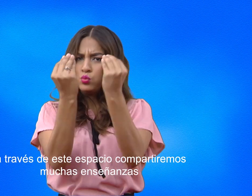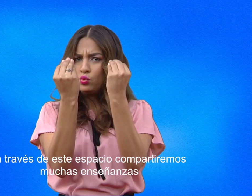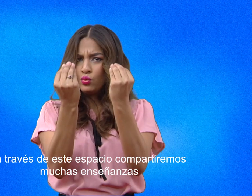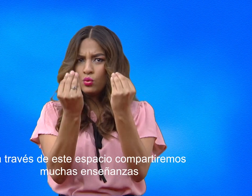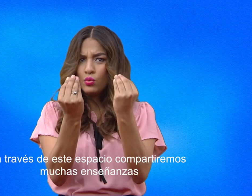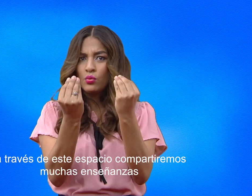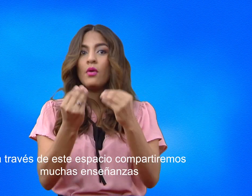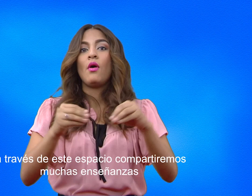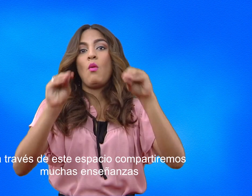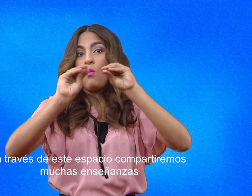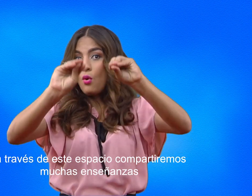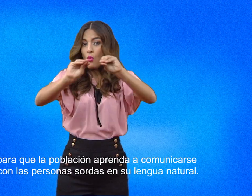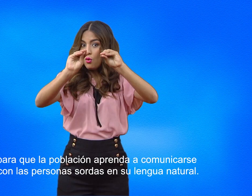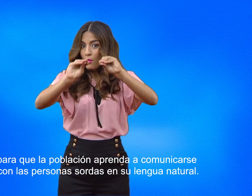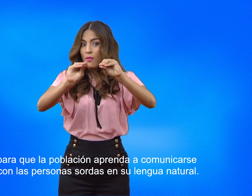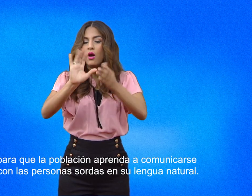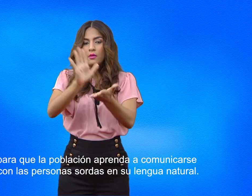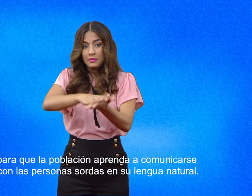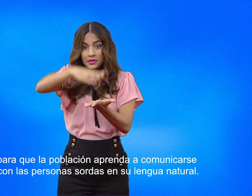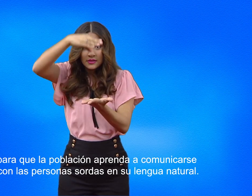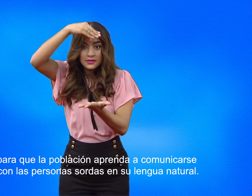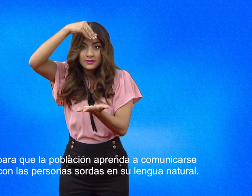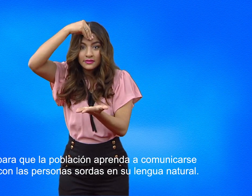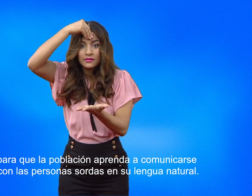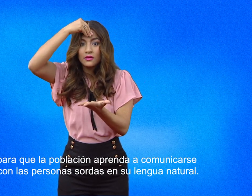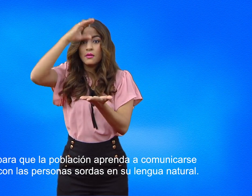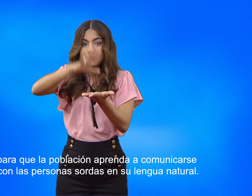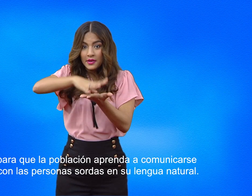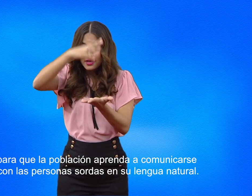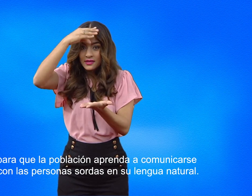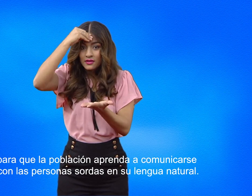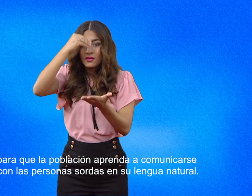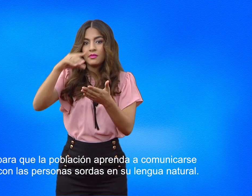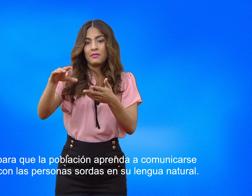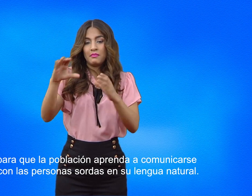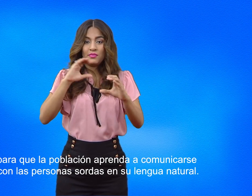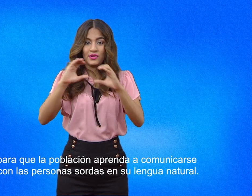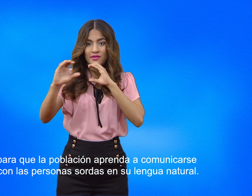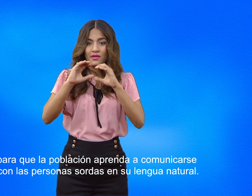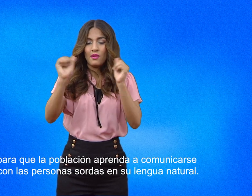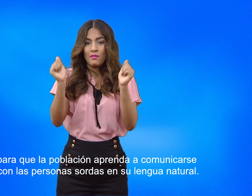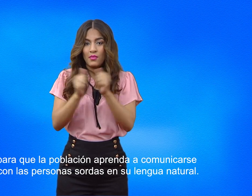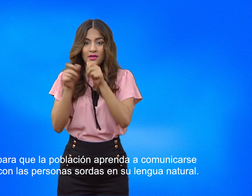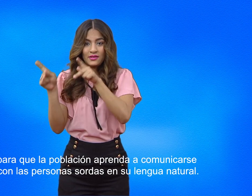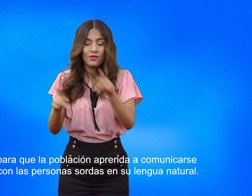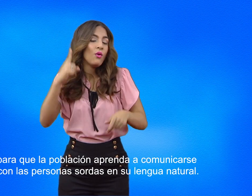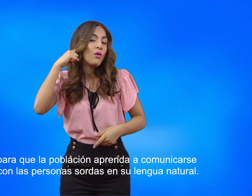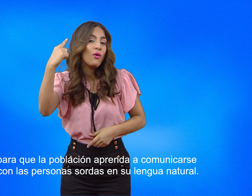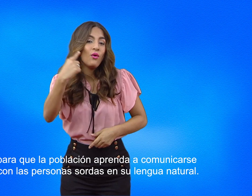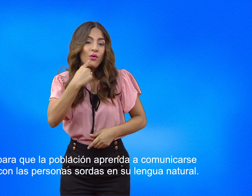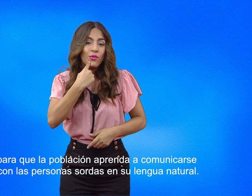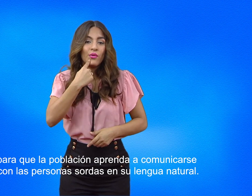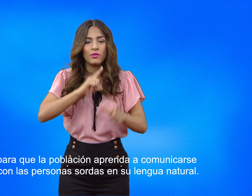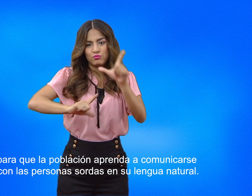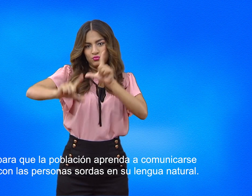muchas enseñanzas para la población aprenda a comunicarse con personas sordas en su